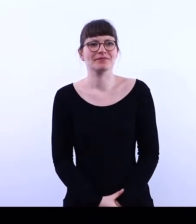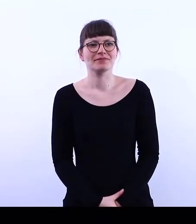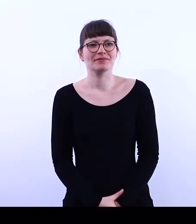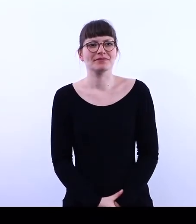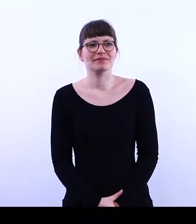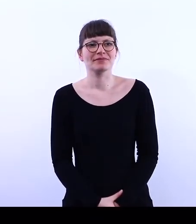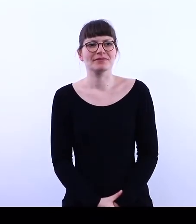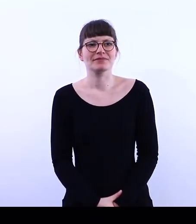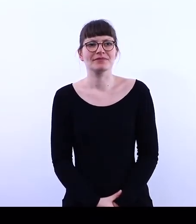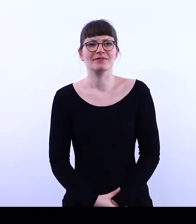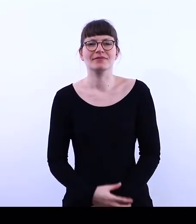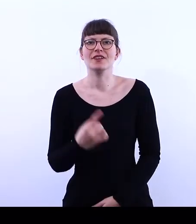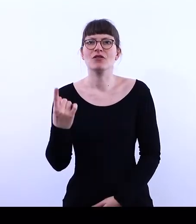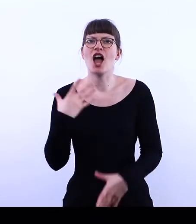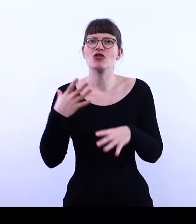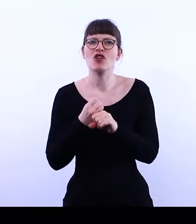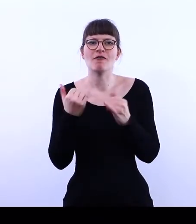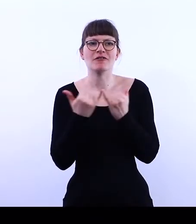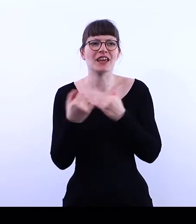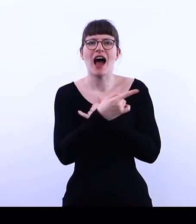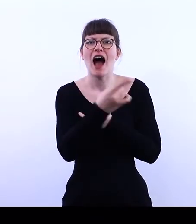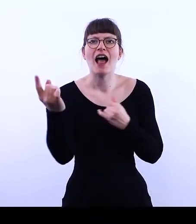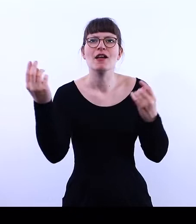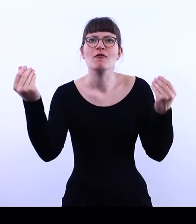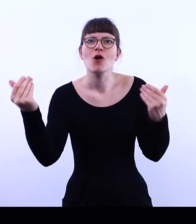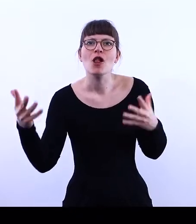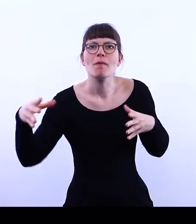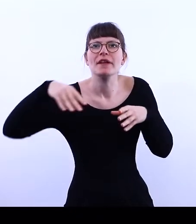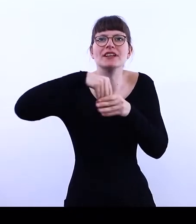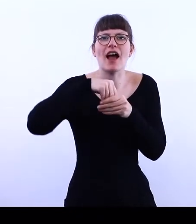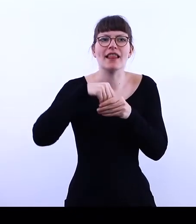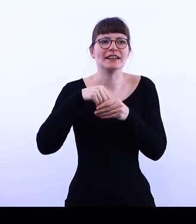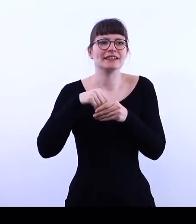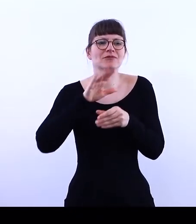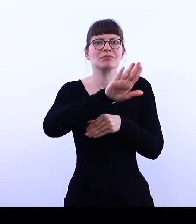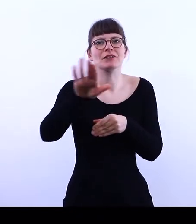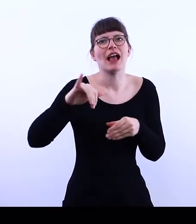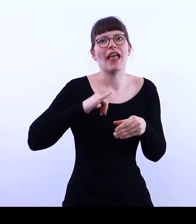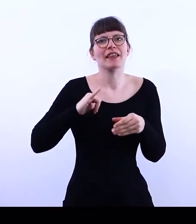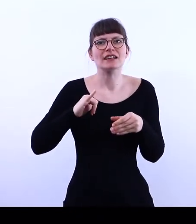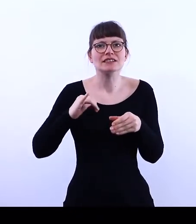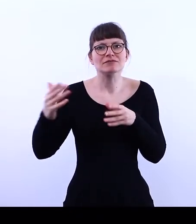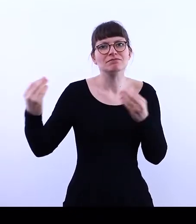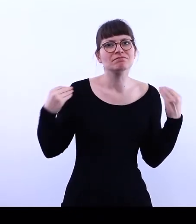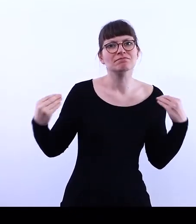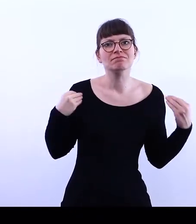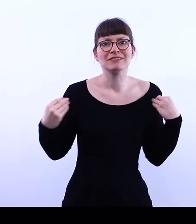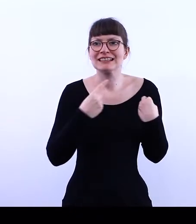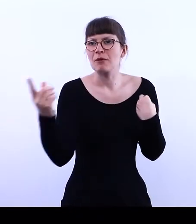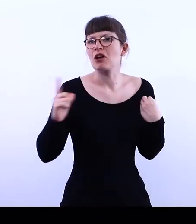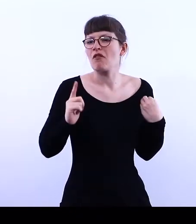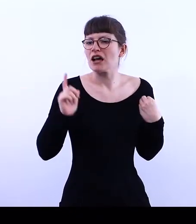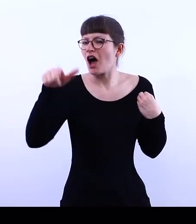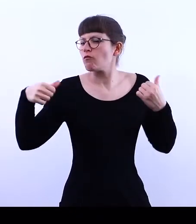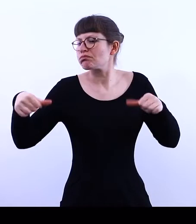Also wie schaffen wir es, dass sich alle beteiligt fühlen und die Bewegung und die Interessen von unten an uns halt angetragen werden und die nicht warten, dass wir von oben etwas